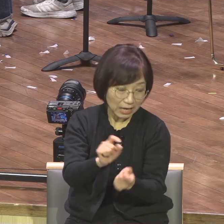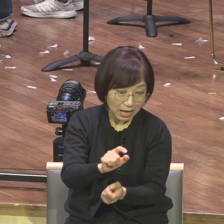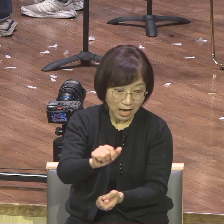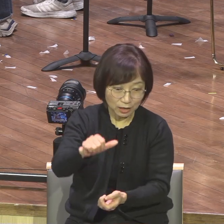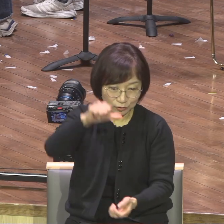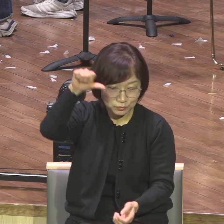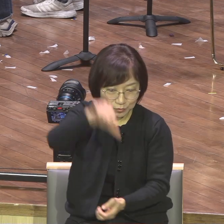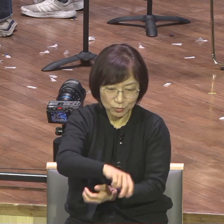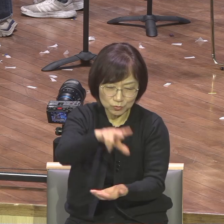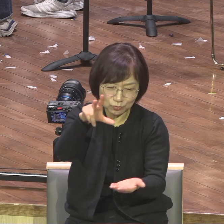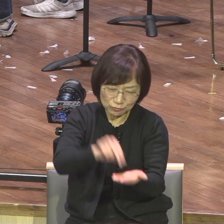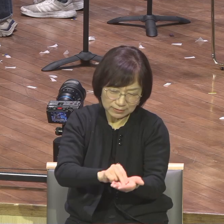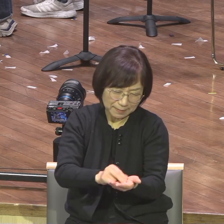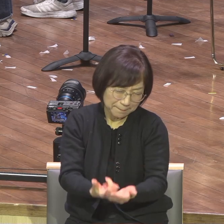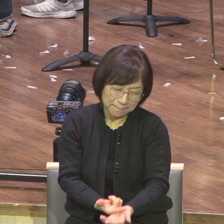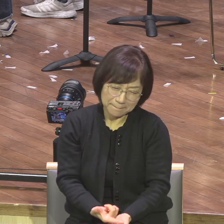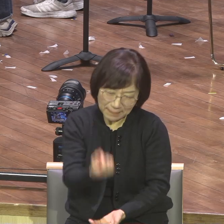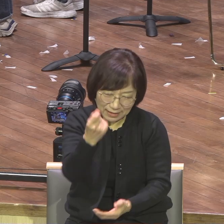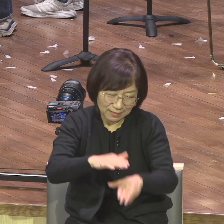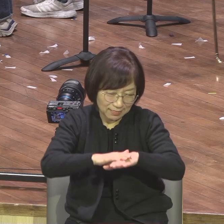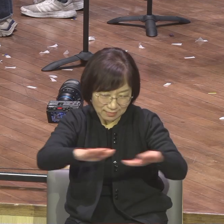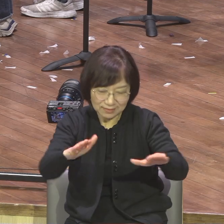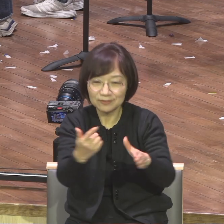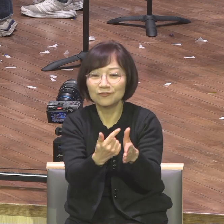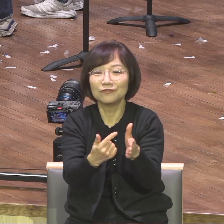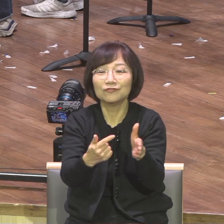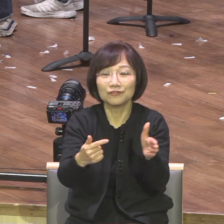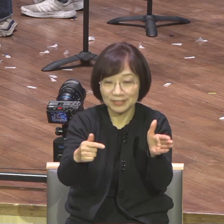단번에 즉시로 끝내기 위해서